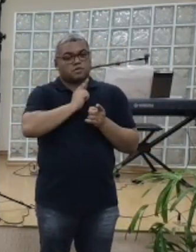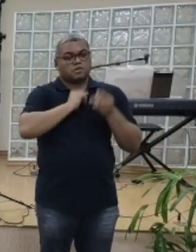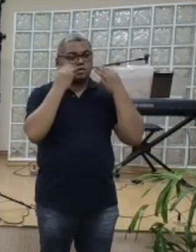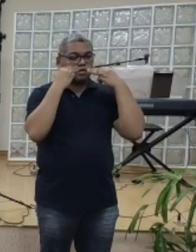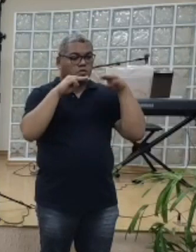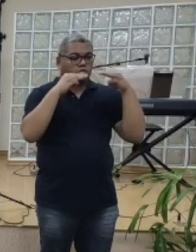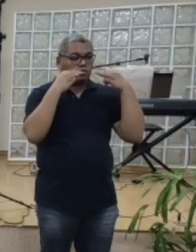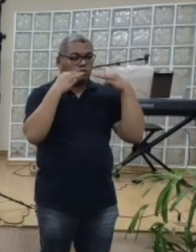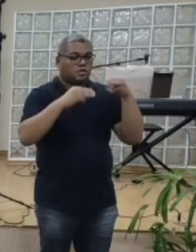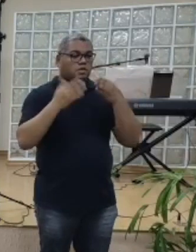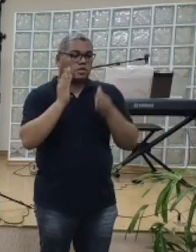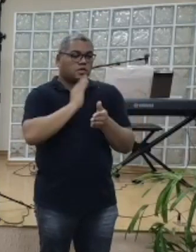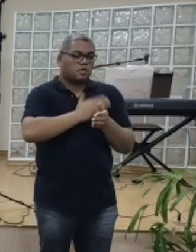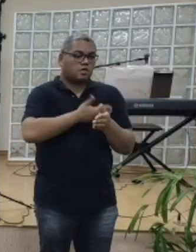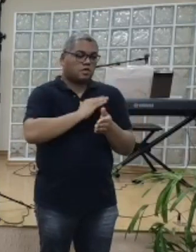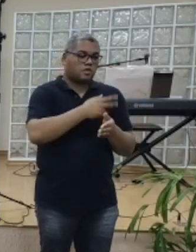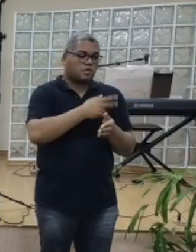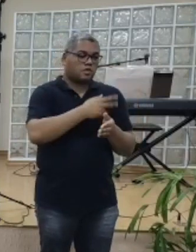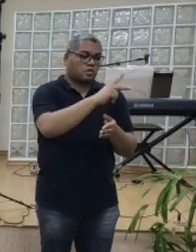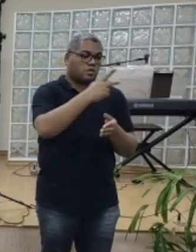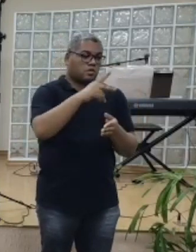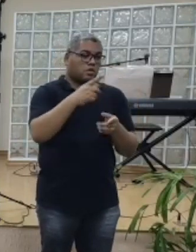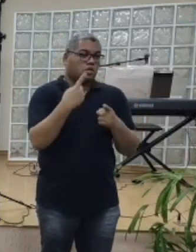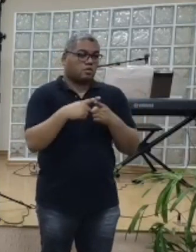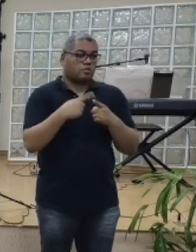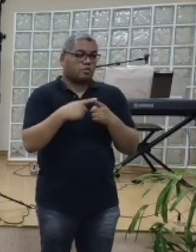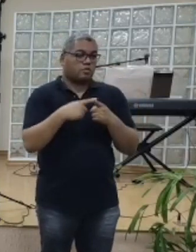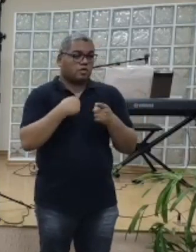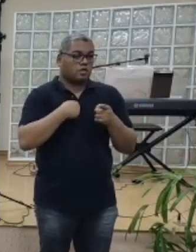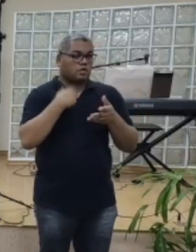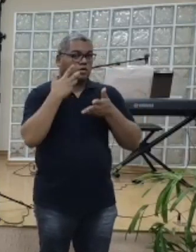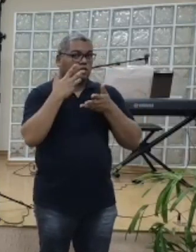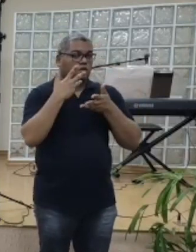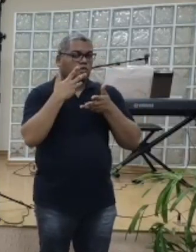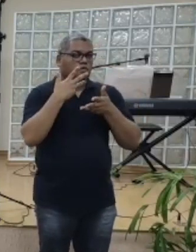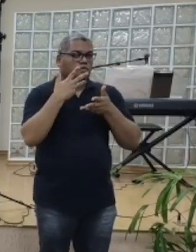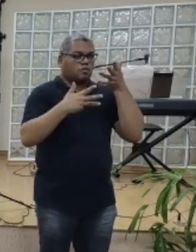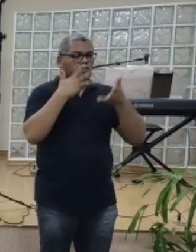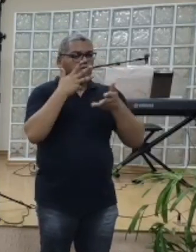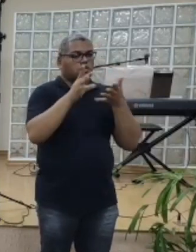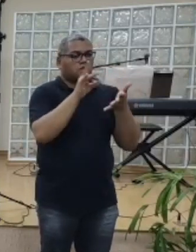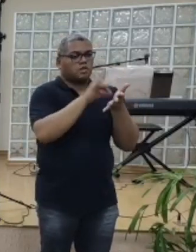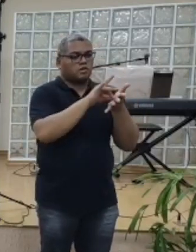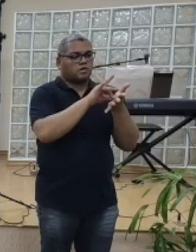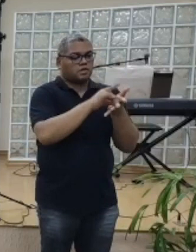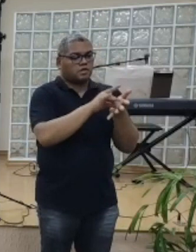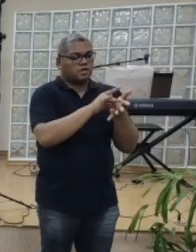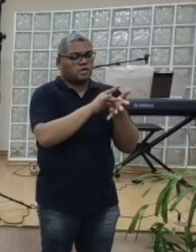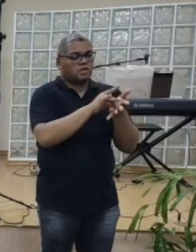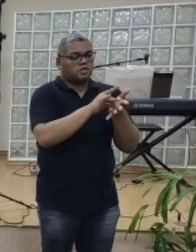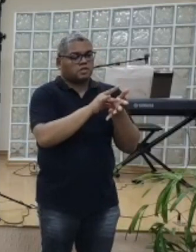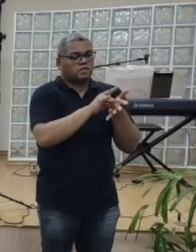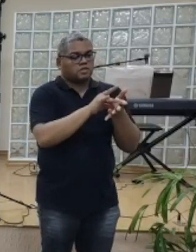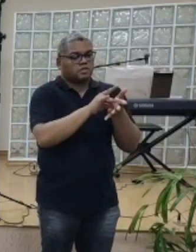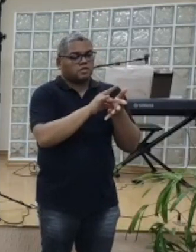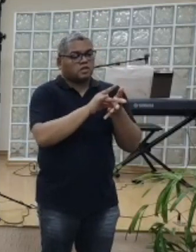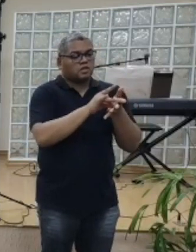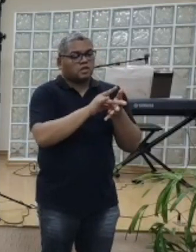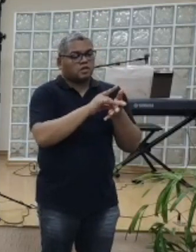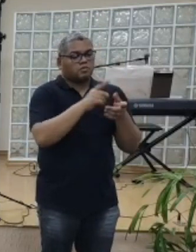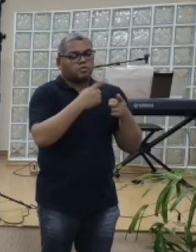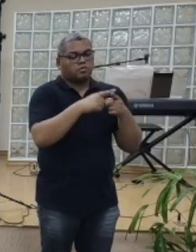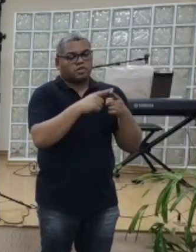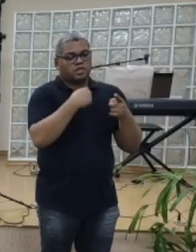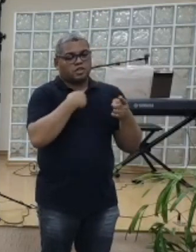falar verdades, eu não sou inimigo. Amo muito vocês. Senhor Jesus, nós te agradecemos